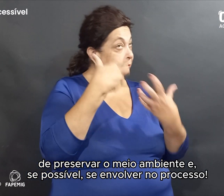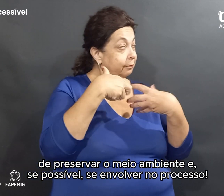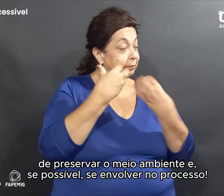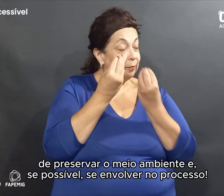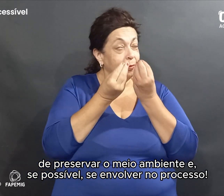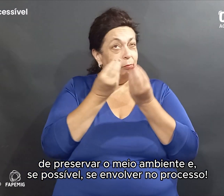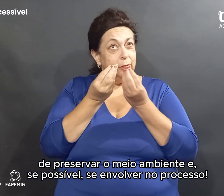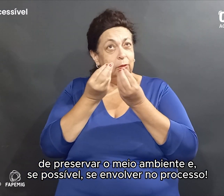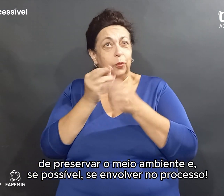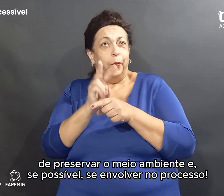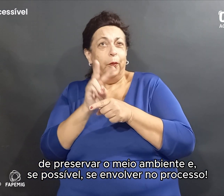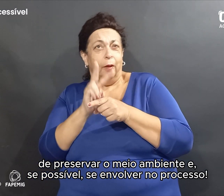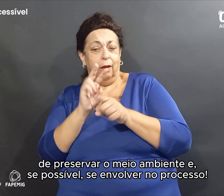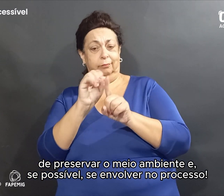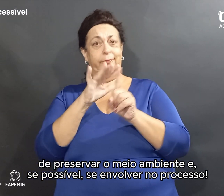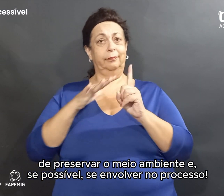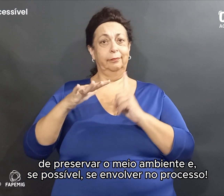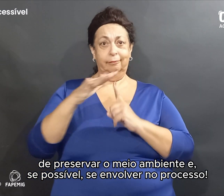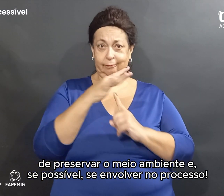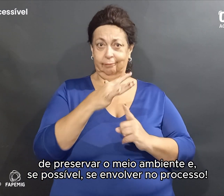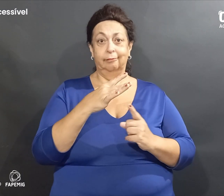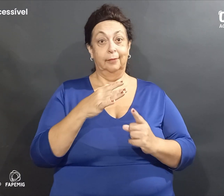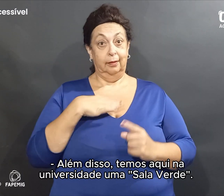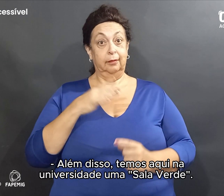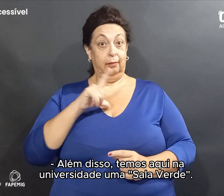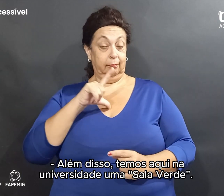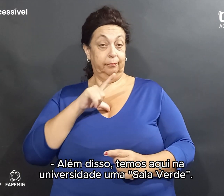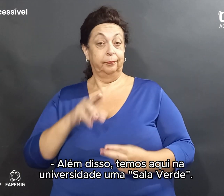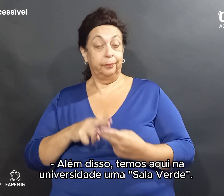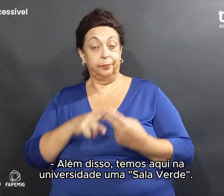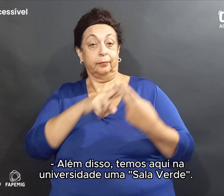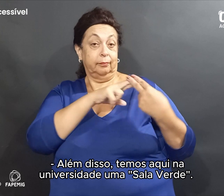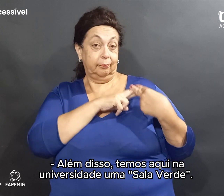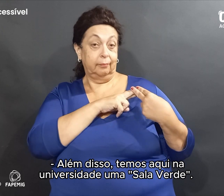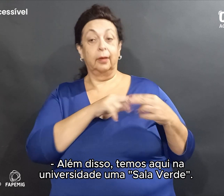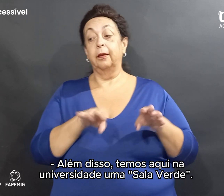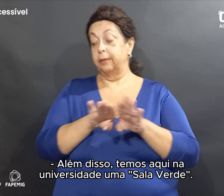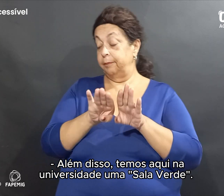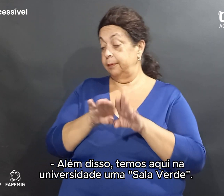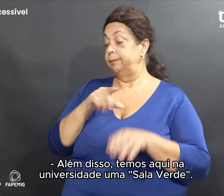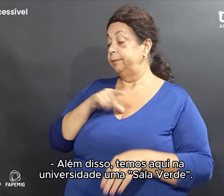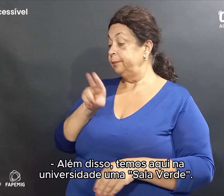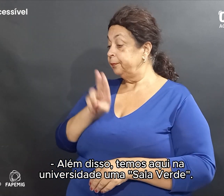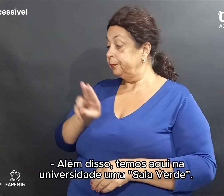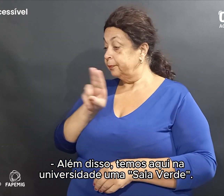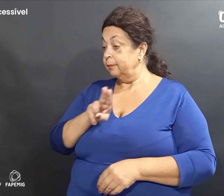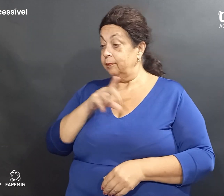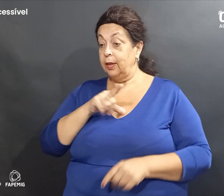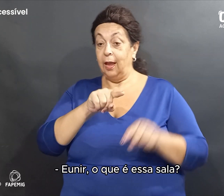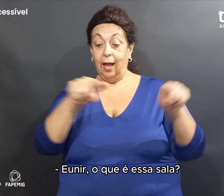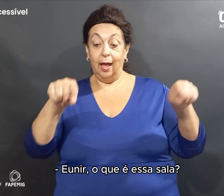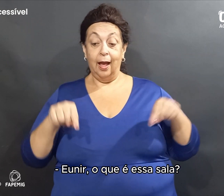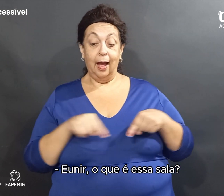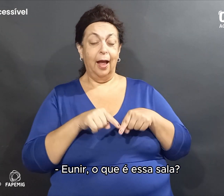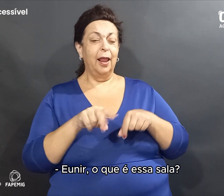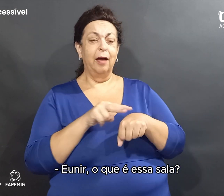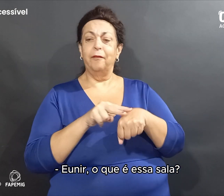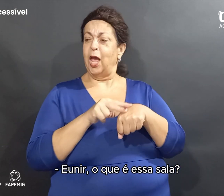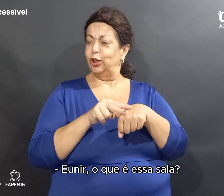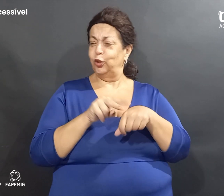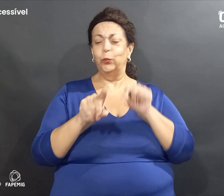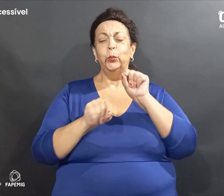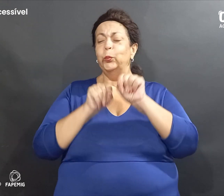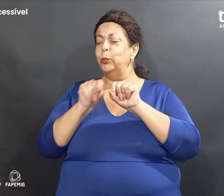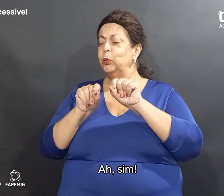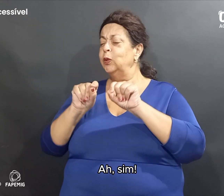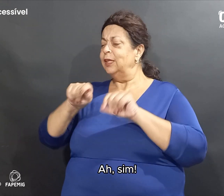preservar o meio ambiente e, se possível, se envolver no processo. Além disso, temos aqui na universidade uma sala verde. Eunir, o que é essa